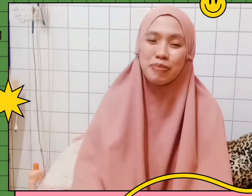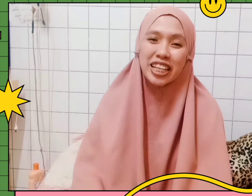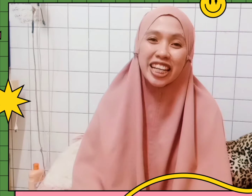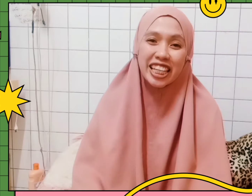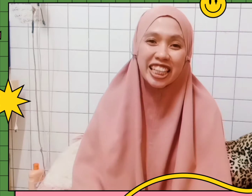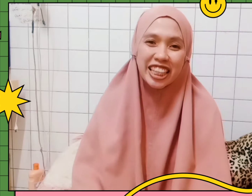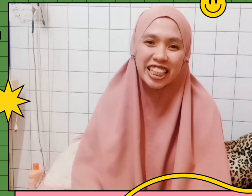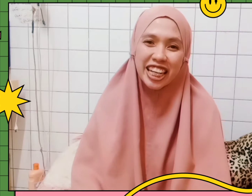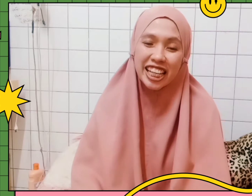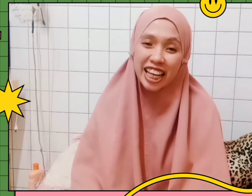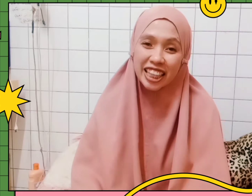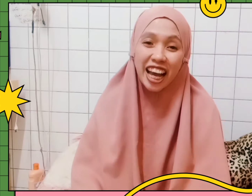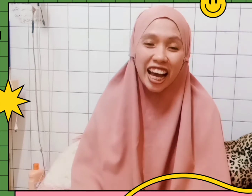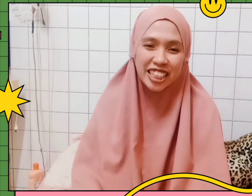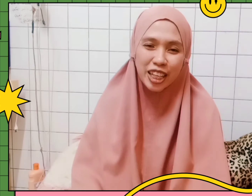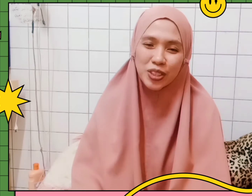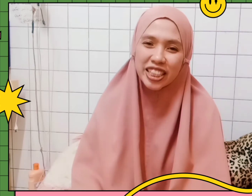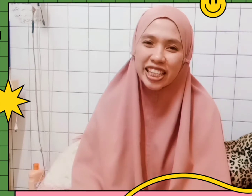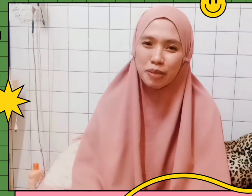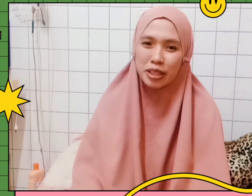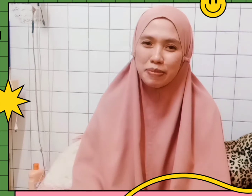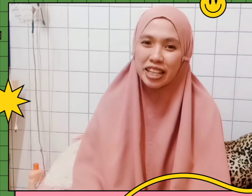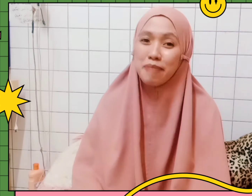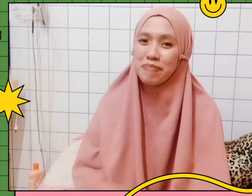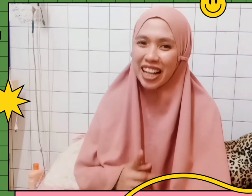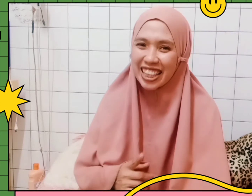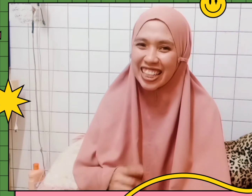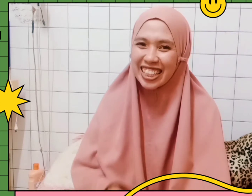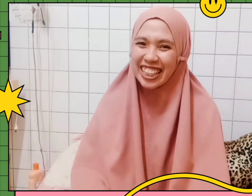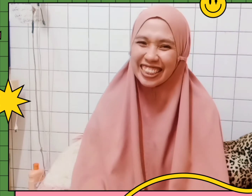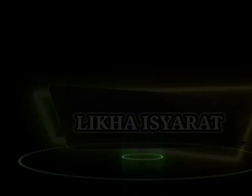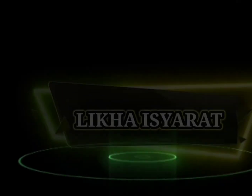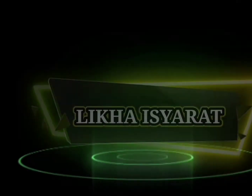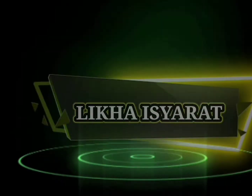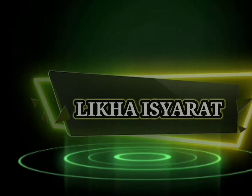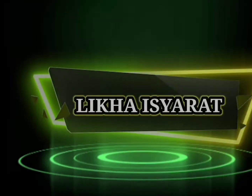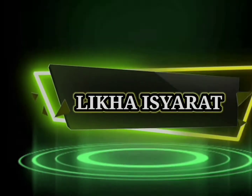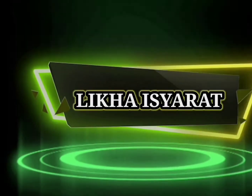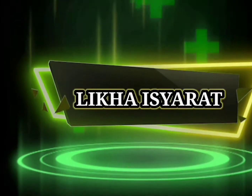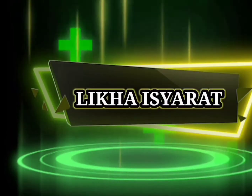Kita akan belajar inti dari kata hanya itu sendiri ya teman-teman ya. Perhatikan ya.